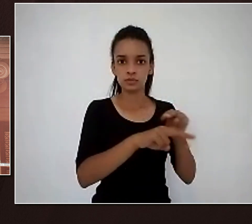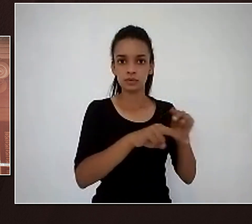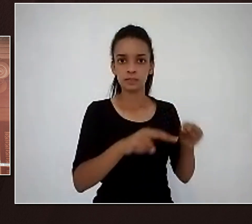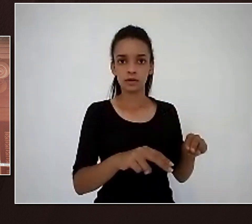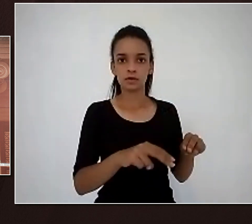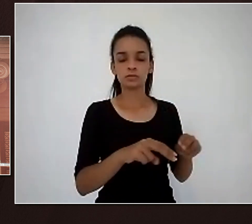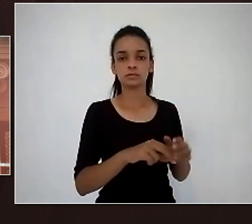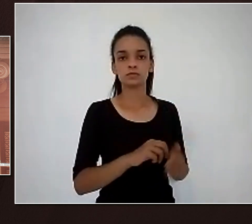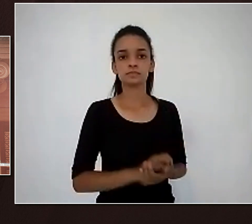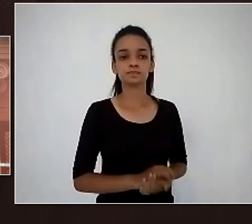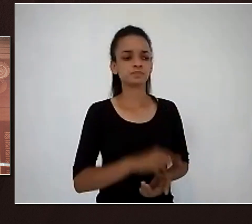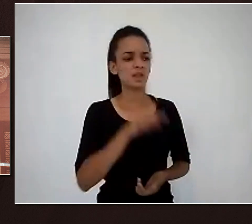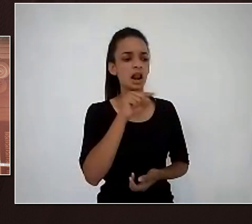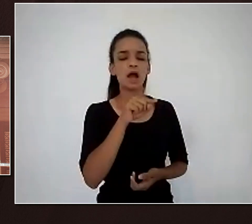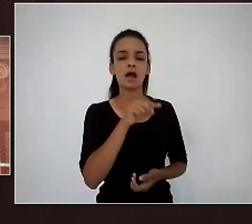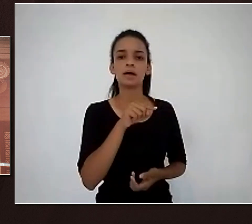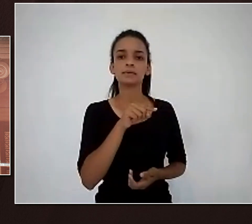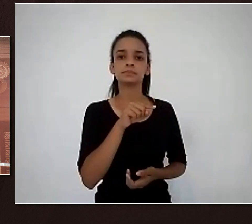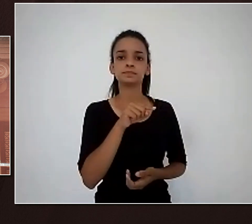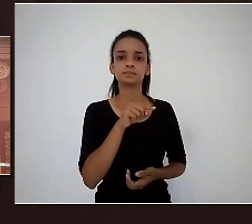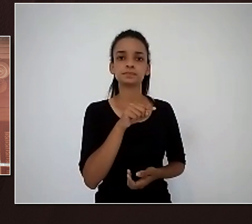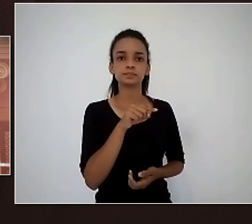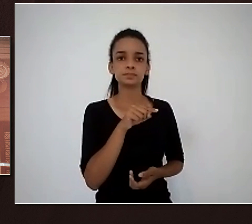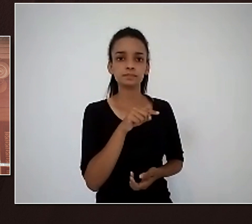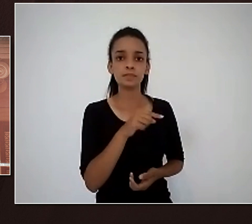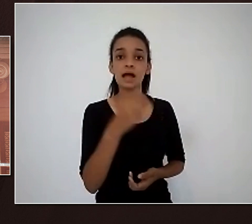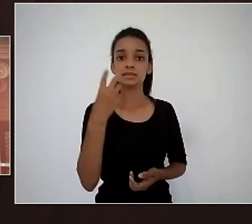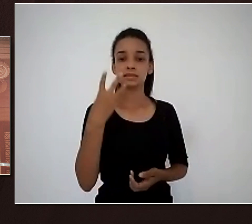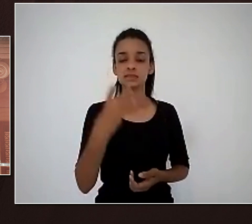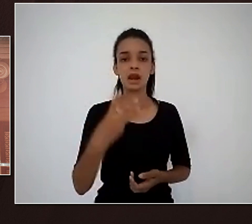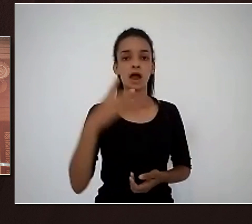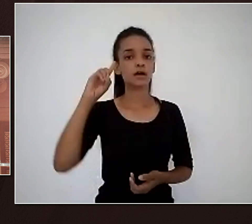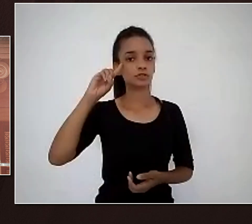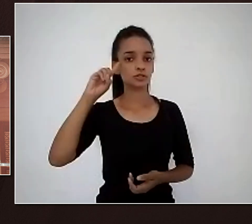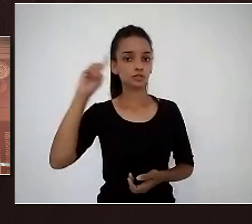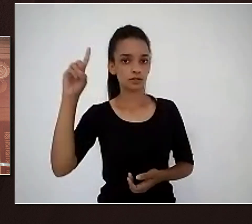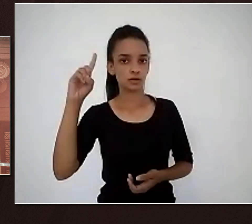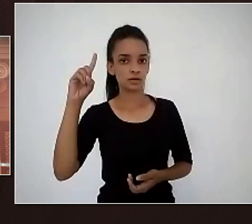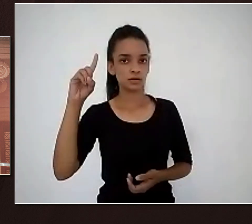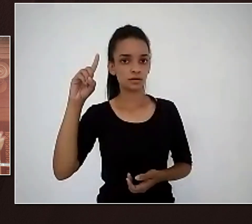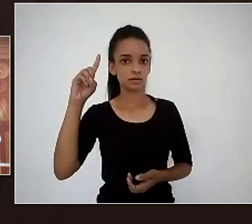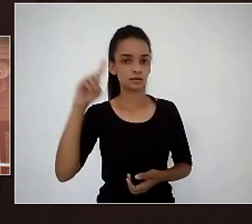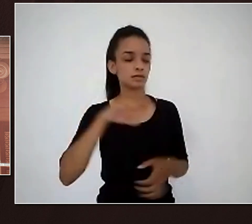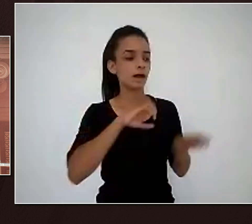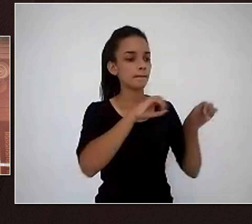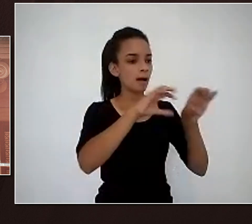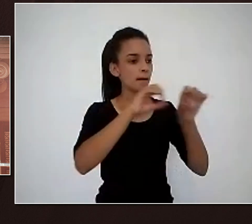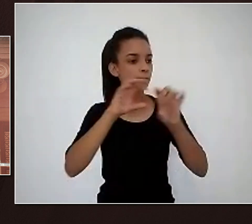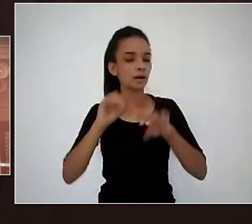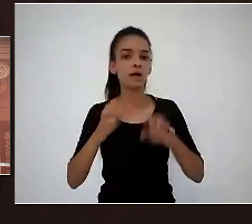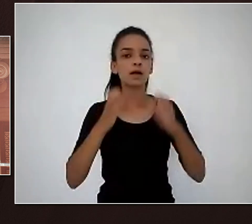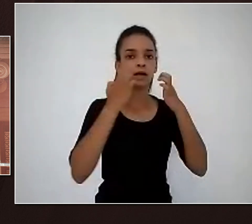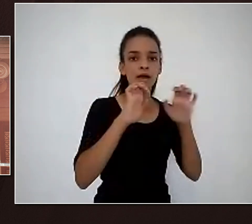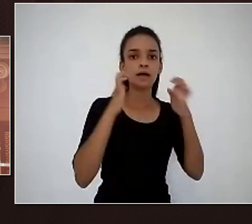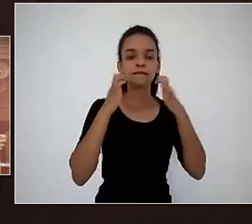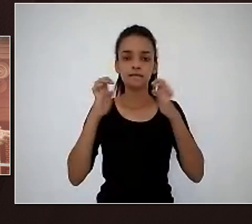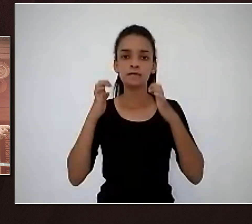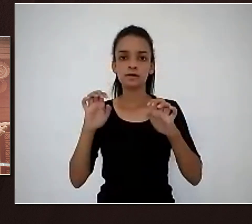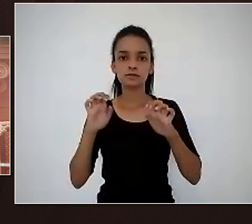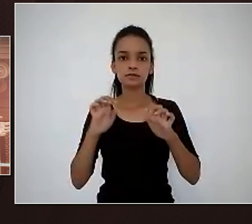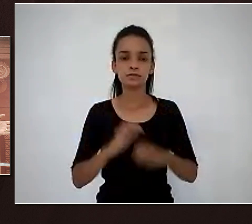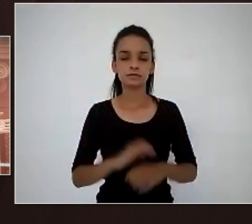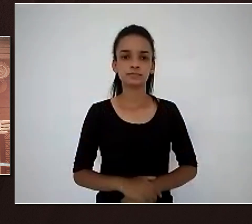ele frequentou a sinagoga por 3 meses pregando o reino de Deus. Mas por rejeição dos judeus,